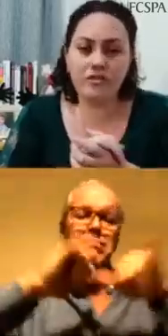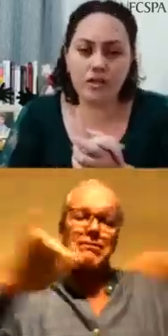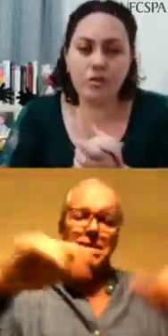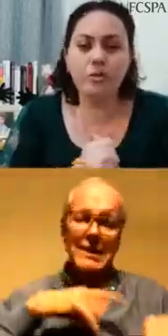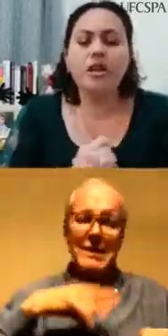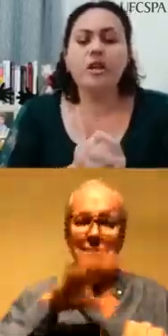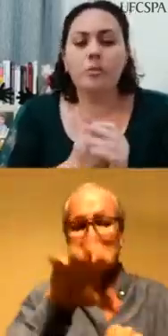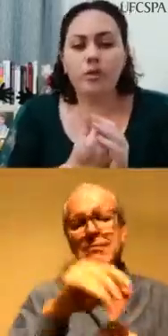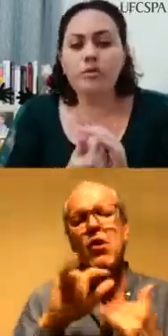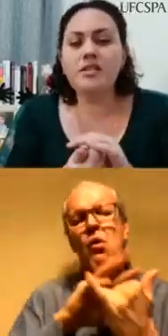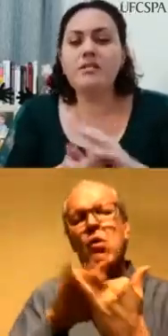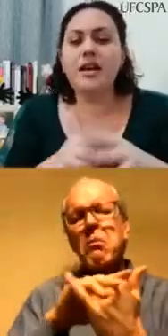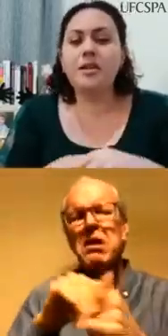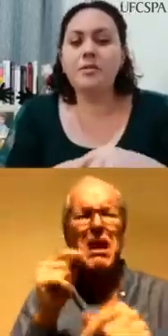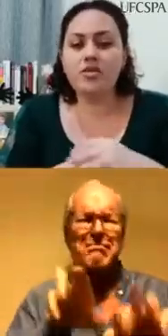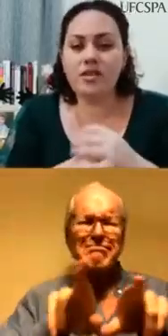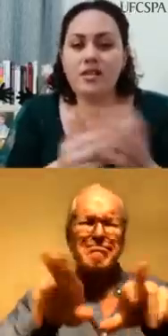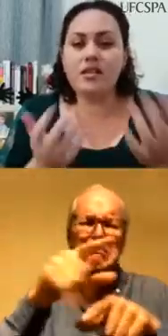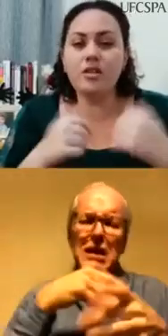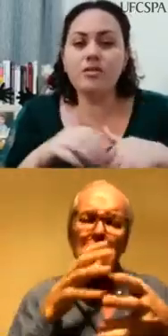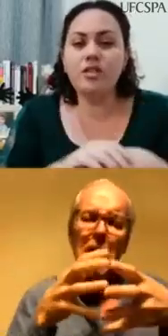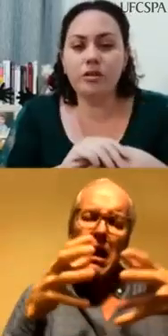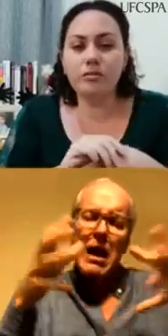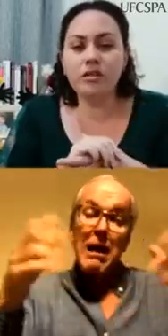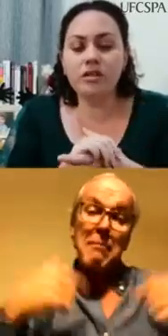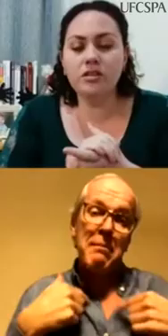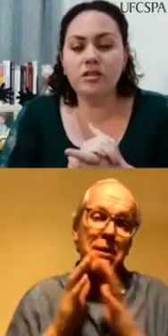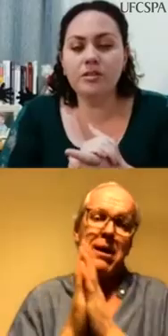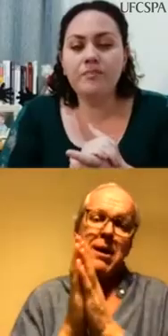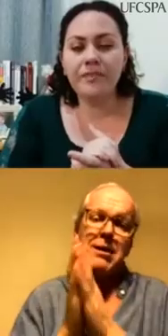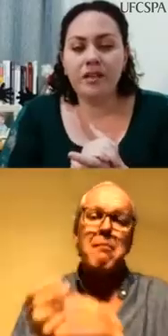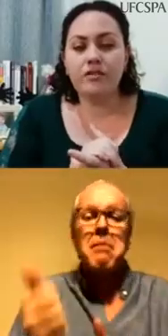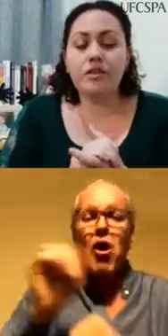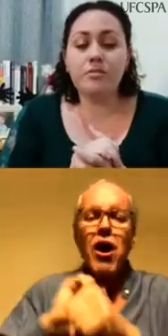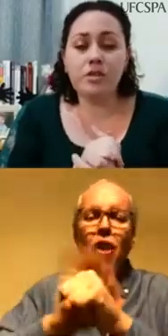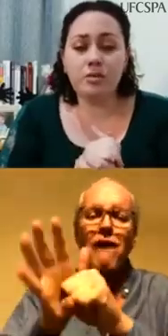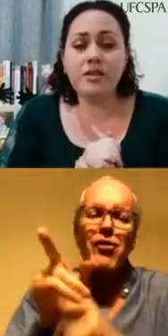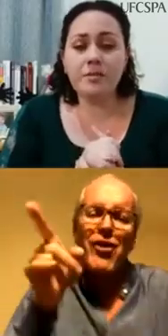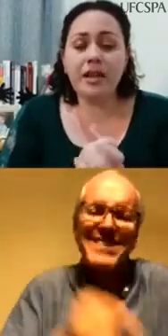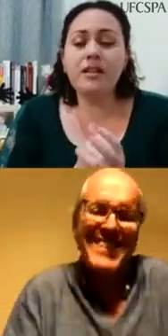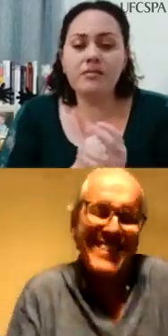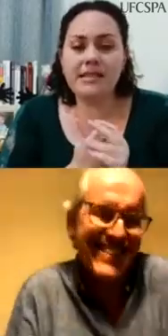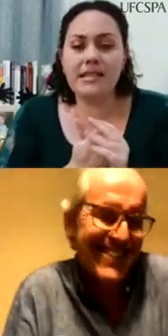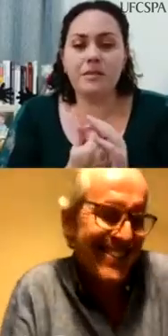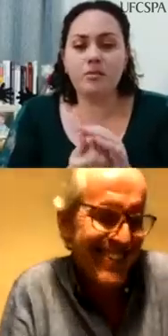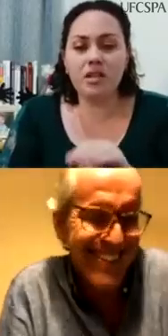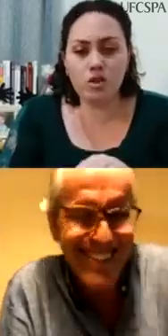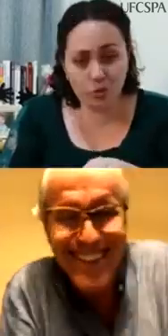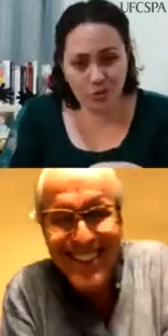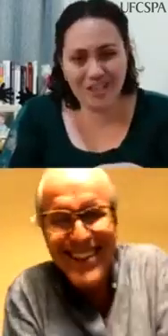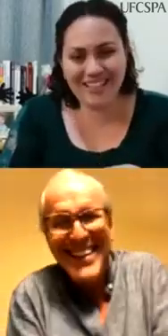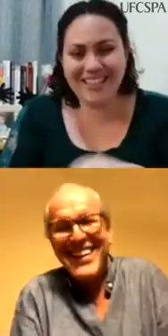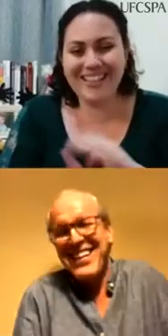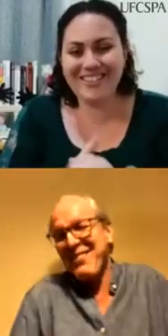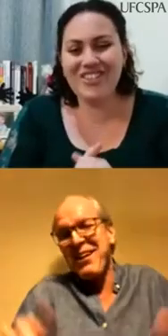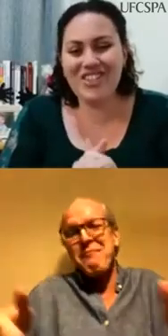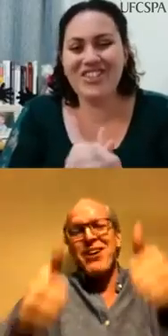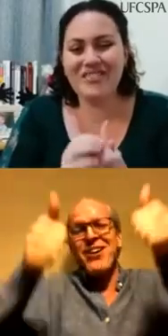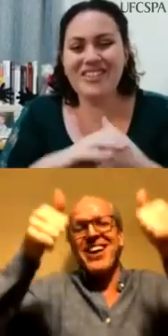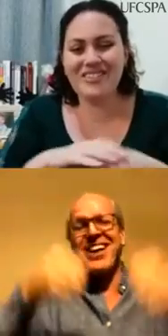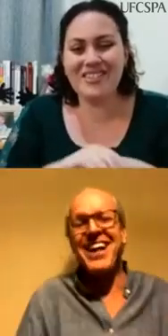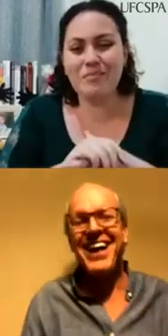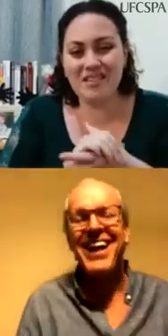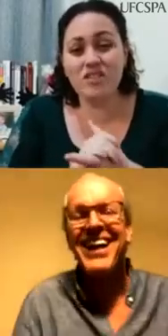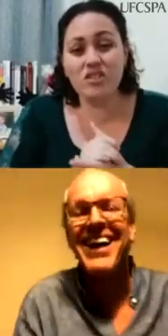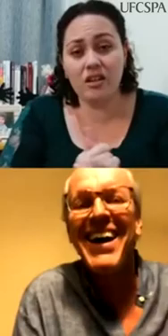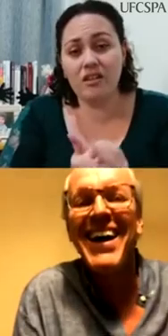gente tem visto muitos intérpretes trazendo, então, informações para a língua de sinais para a comunidade surda, né? Então a gente tem